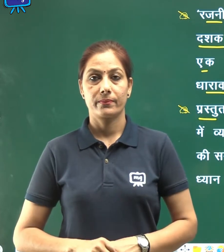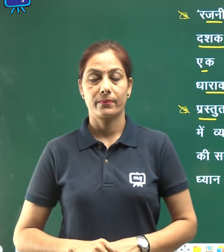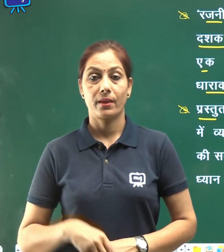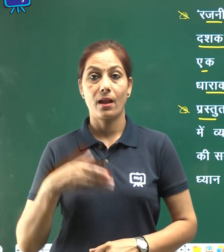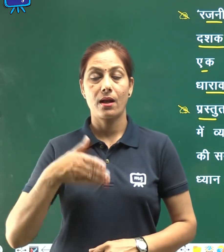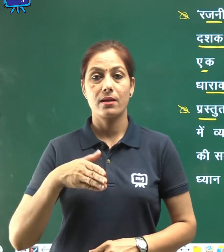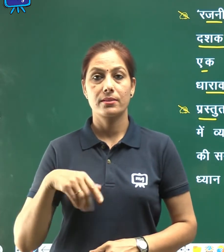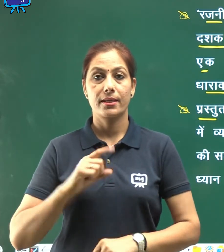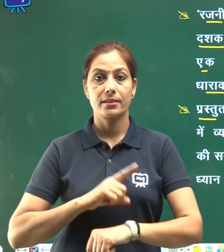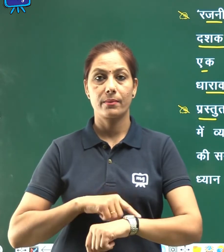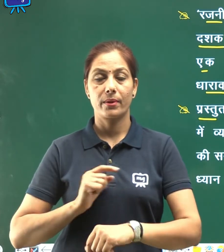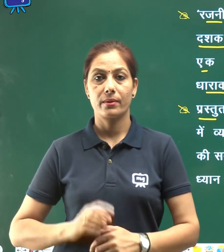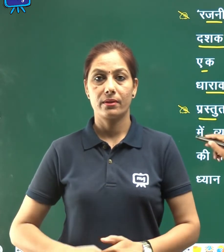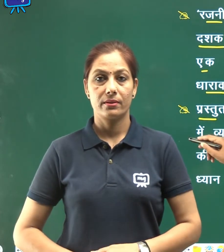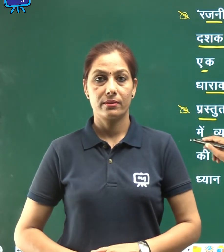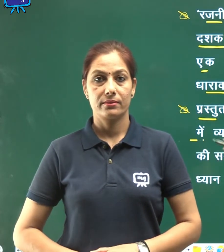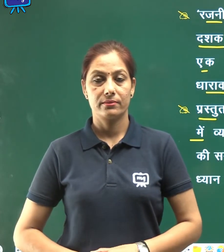आज के समय में